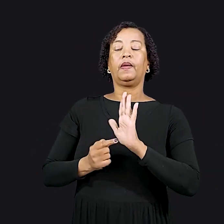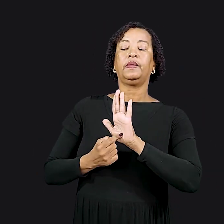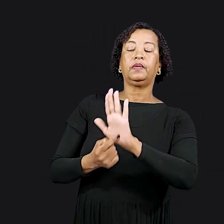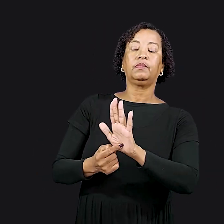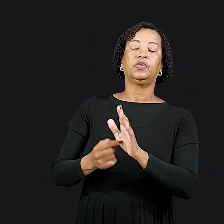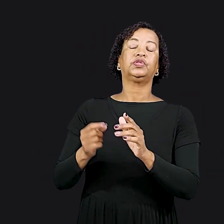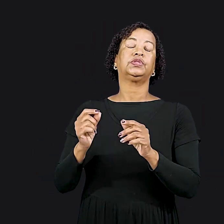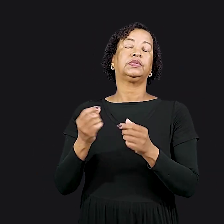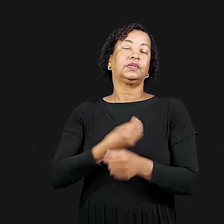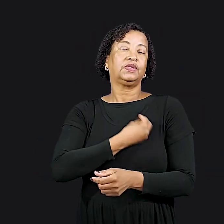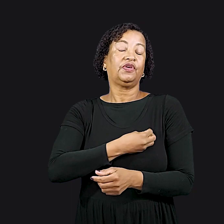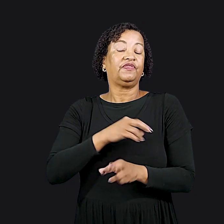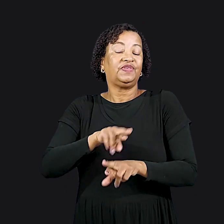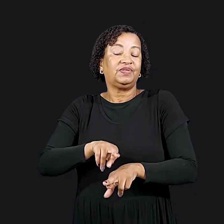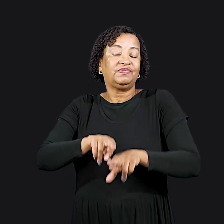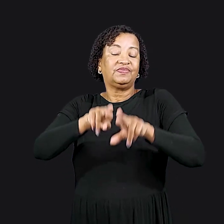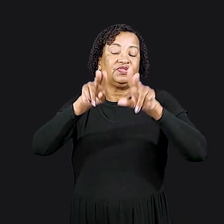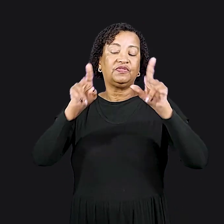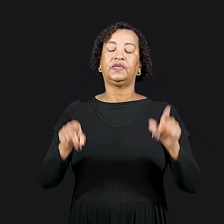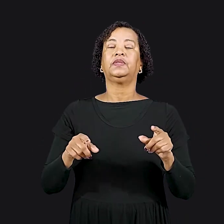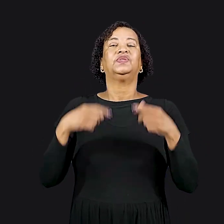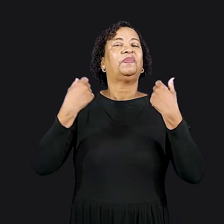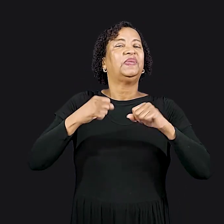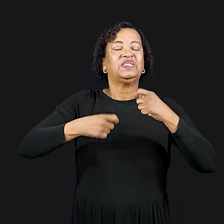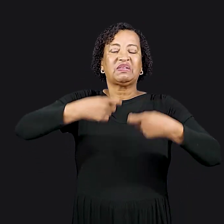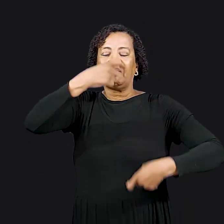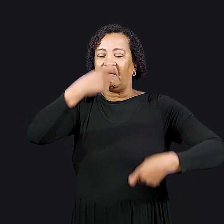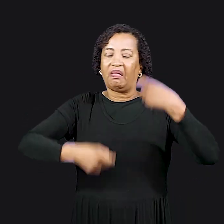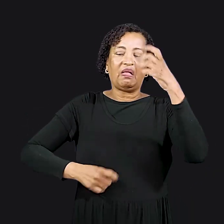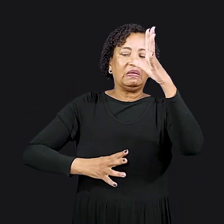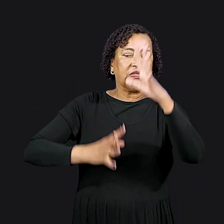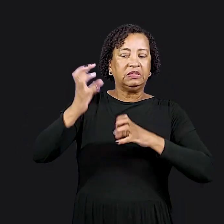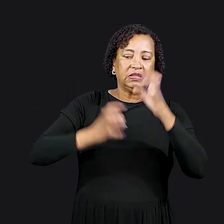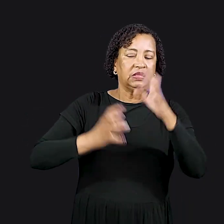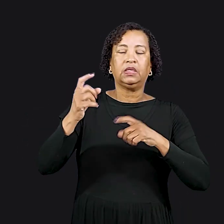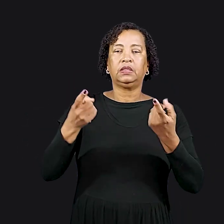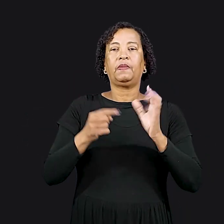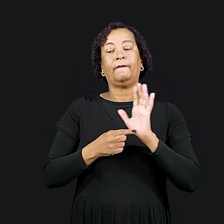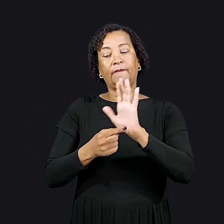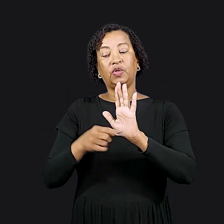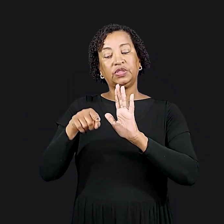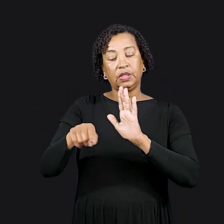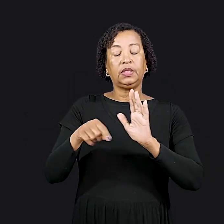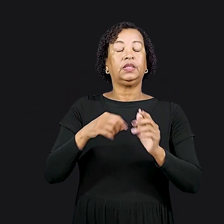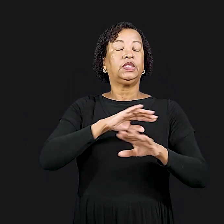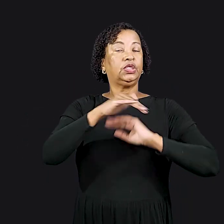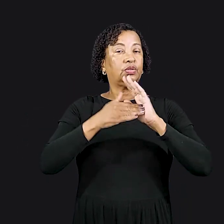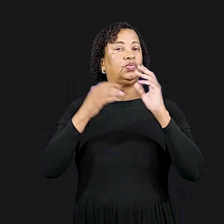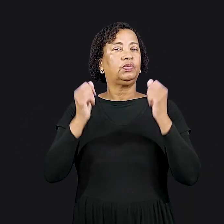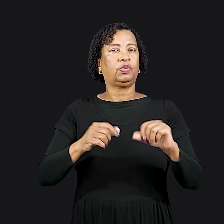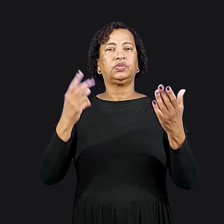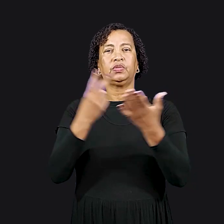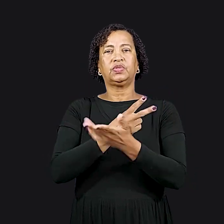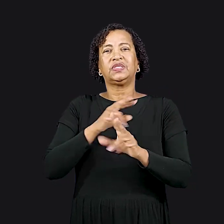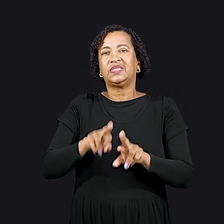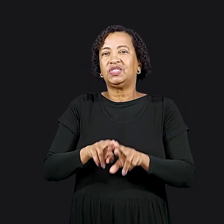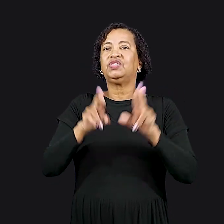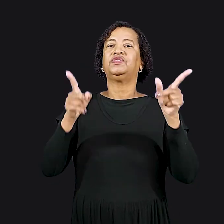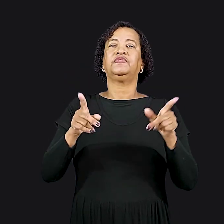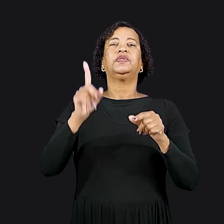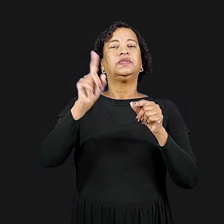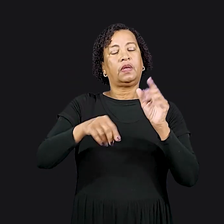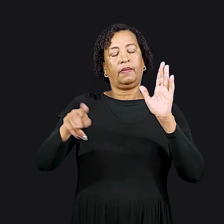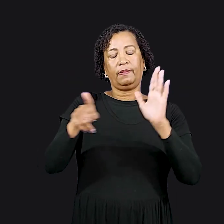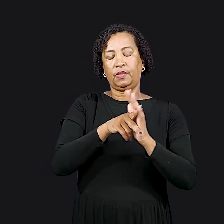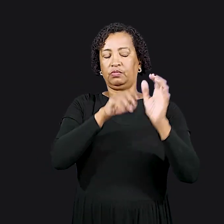ser diferente. Não precisa ser essa briga de foice. Mostre a eles que tudo pode ser diferente. É essa a